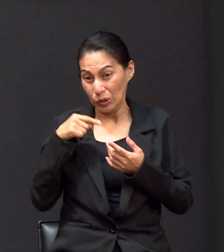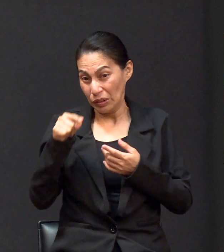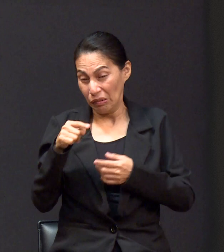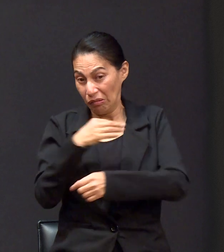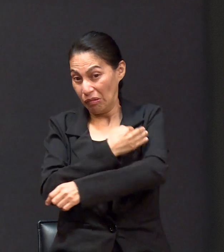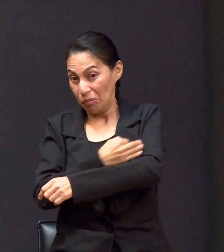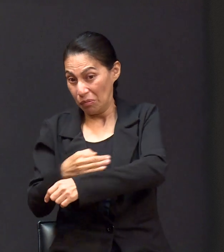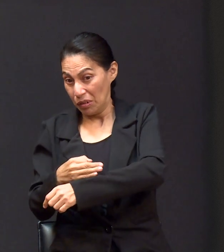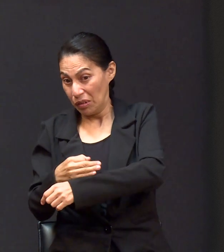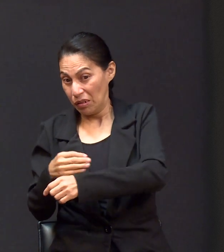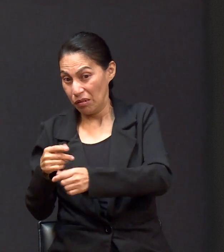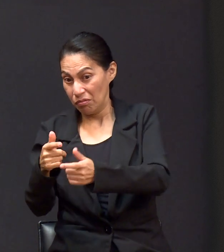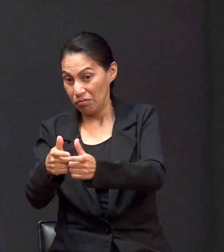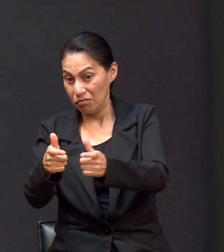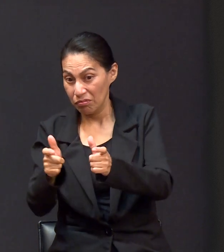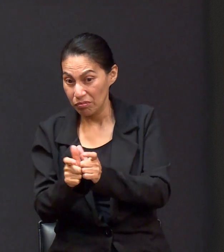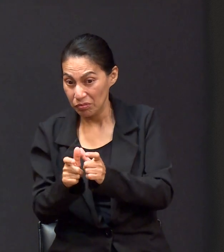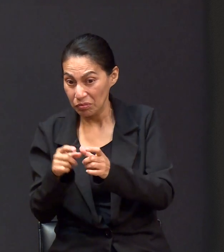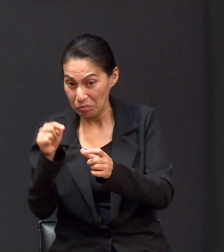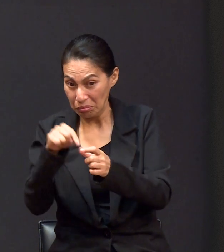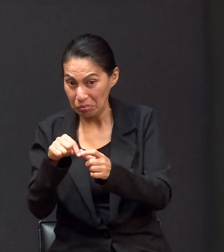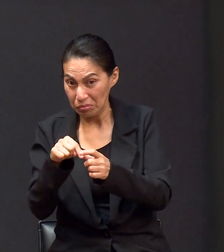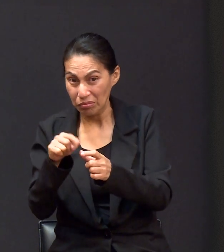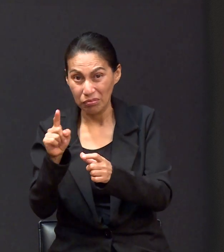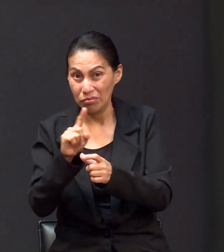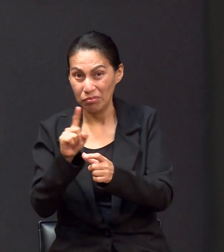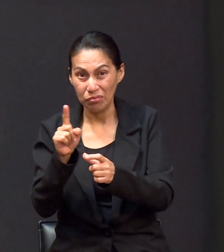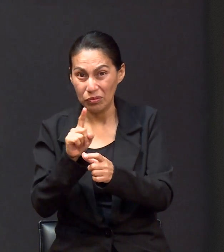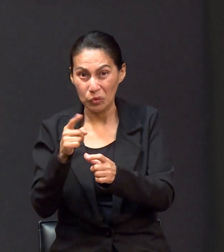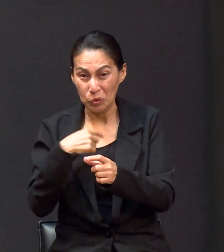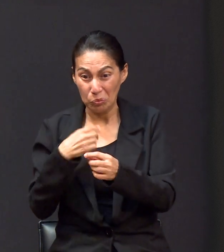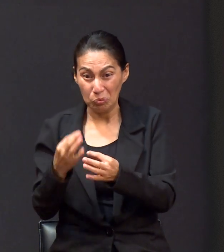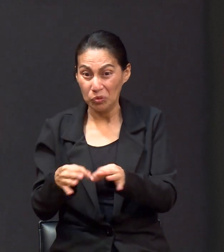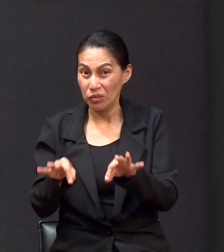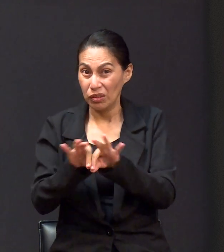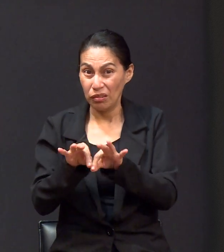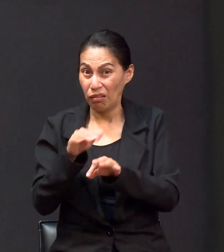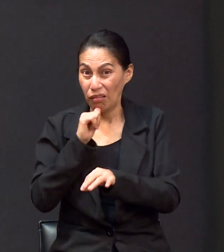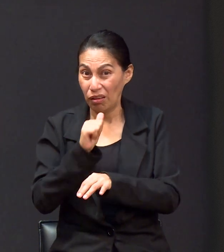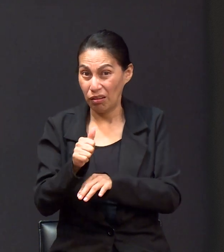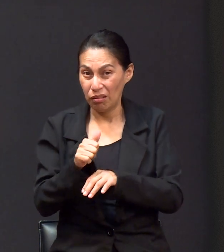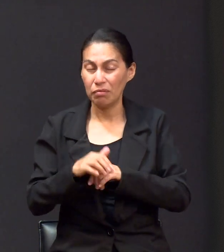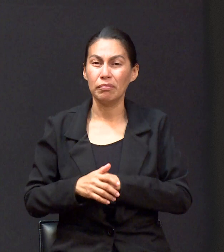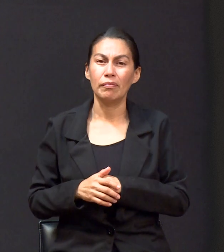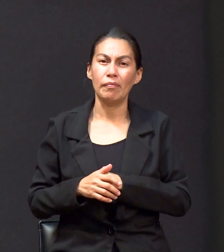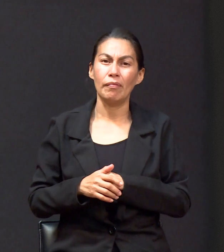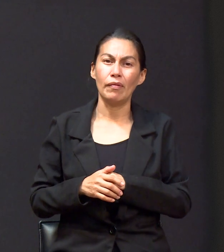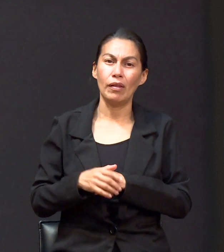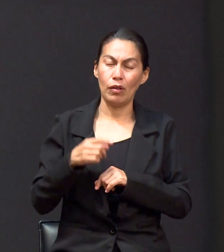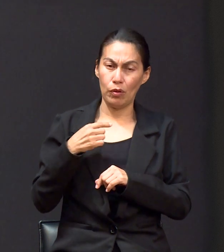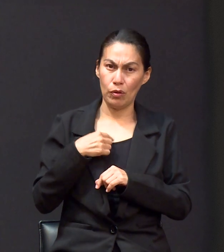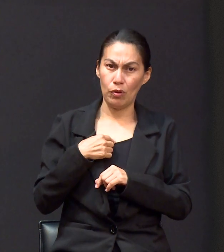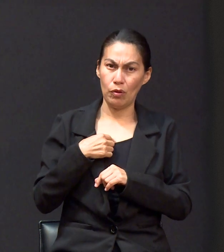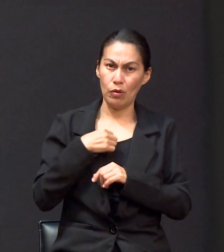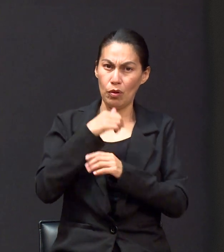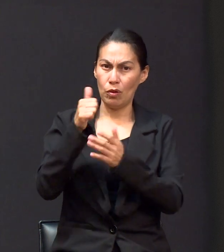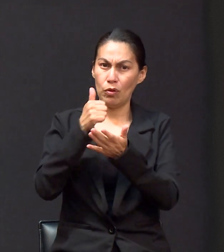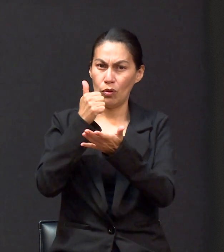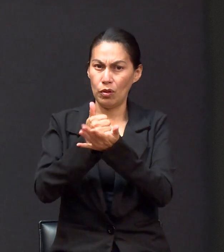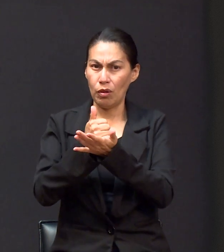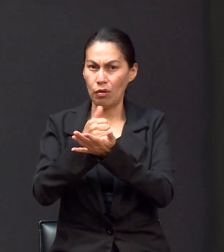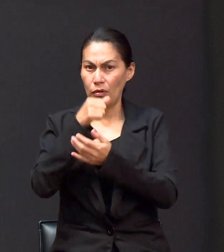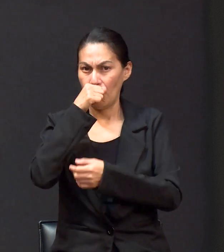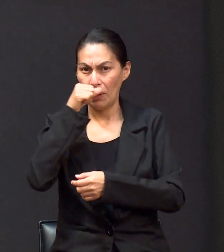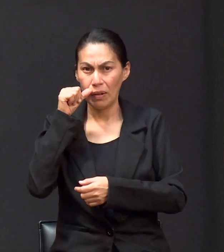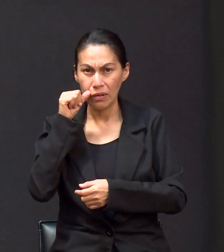pues ya no encajas en esa familia porque ya no soy importante. Entonces le pide a papá que me